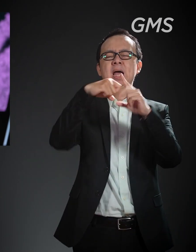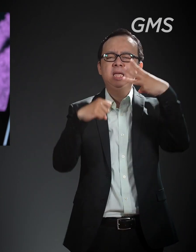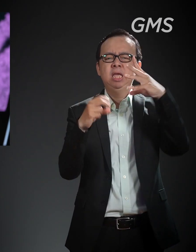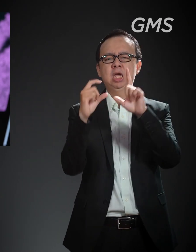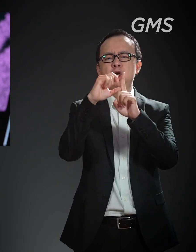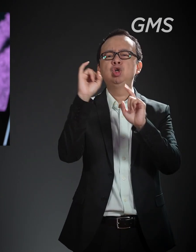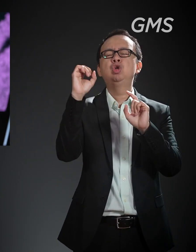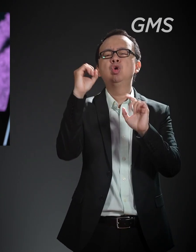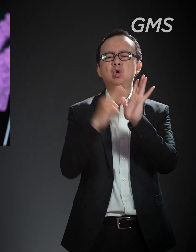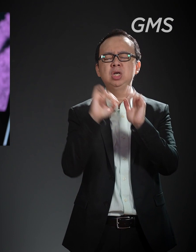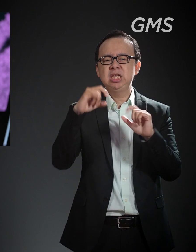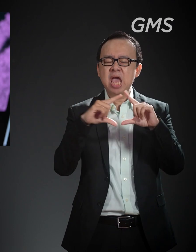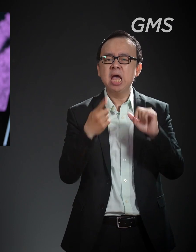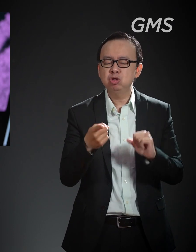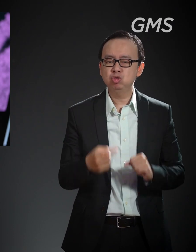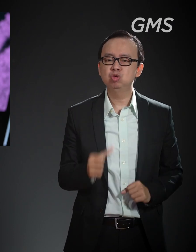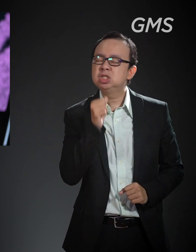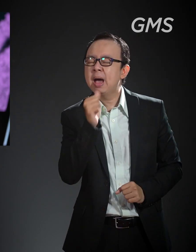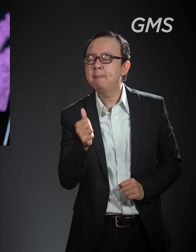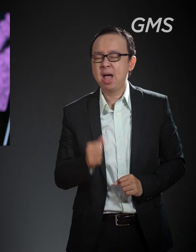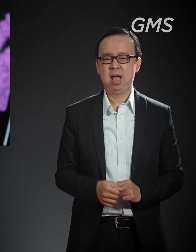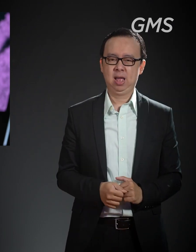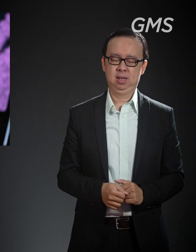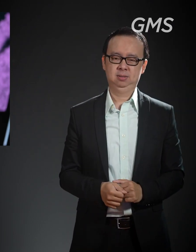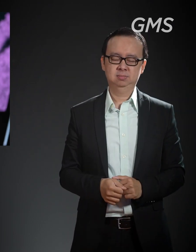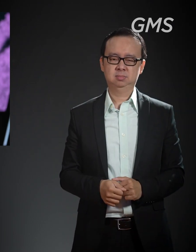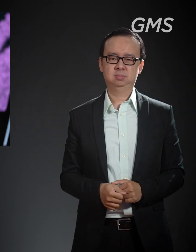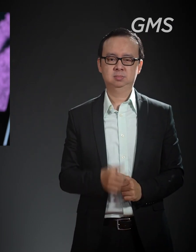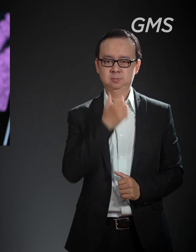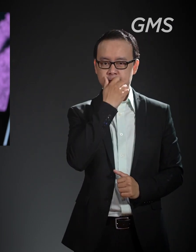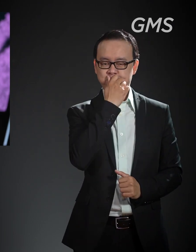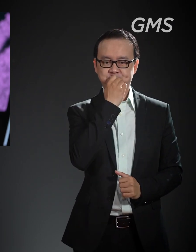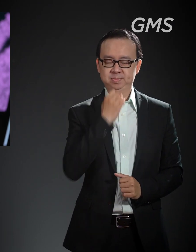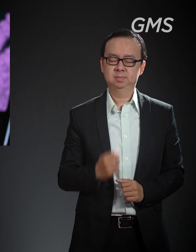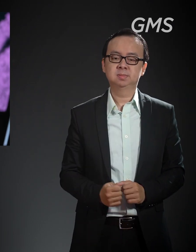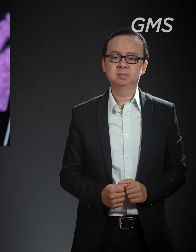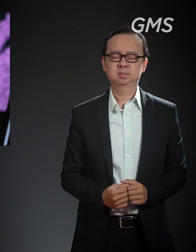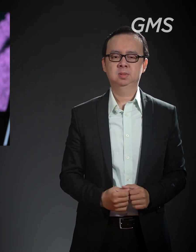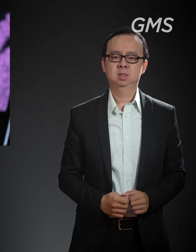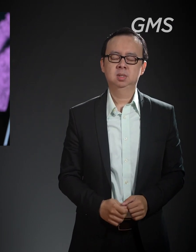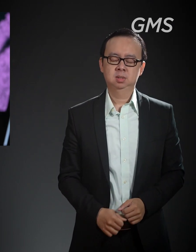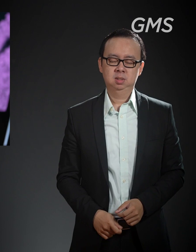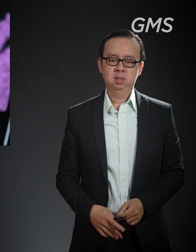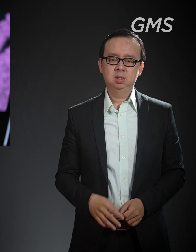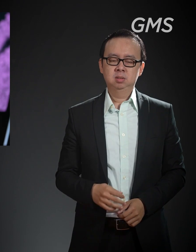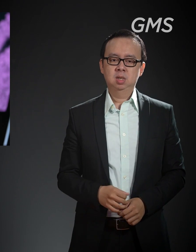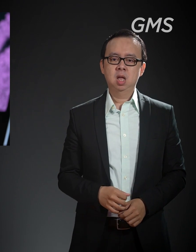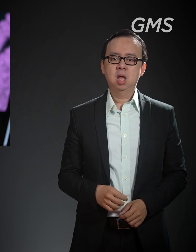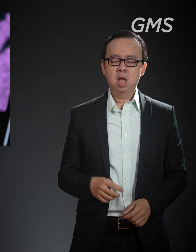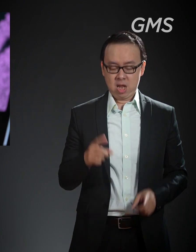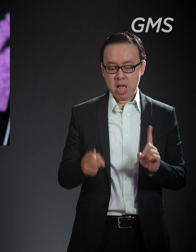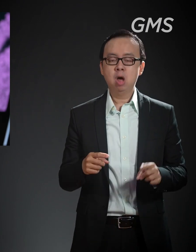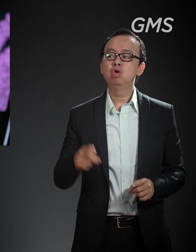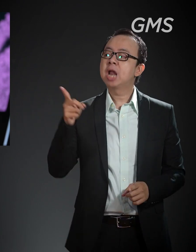dicatat silsilahnya. Suatu hari di sorga, mereka semua sudah mati tentunya. Suatu hari sorga, saya kepingin ketemu jemaat-jemaat Makedonia.